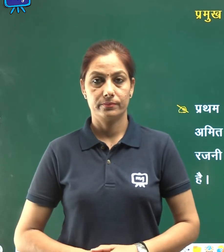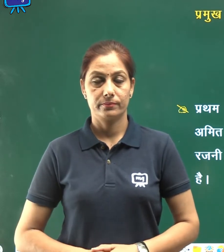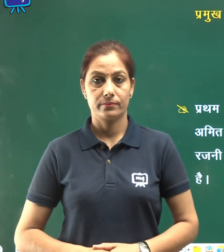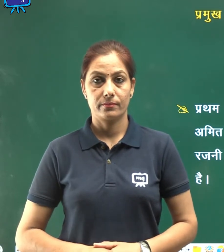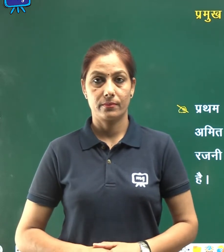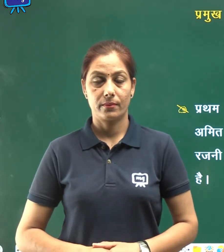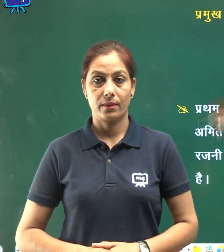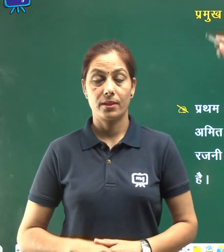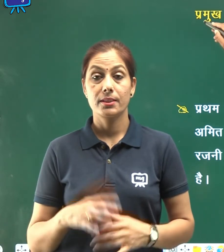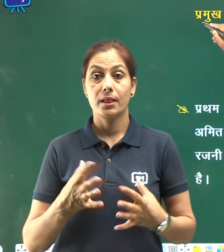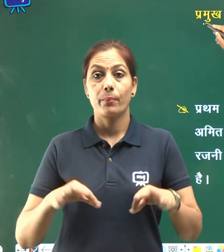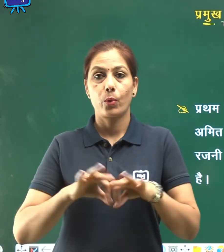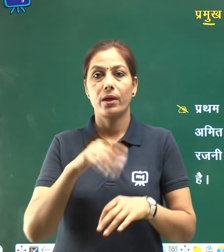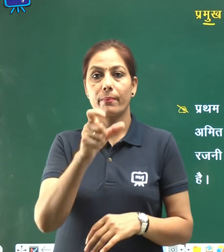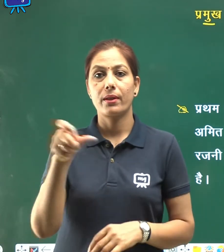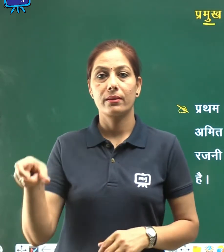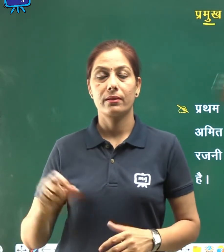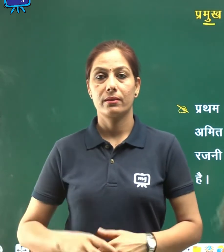रजनी के प्रमुख चरित्र हैं